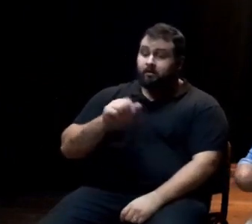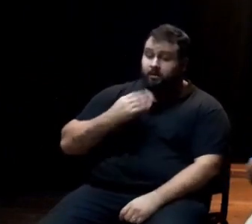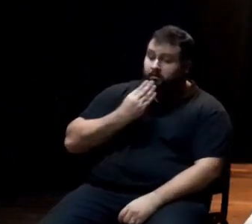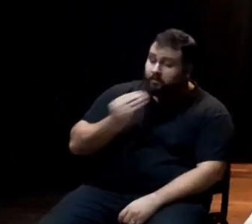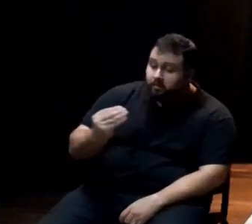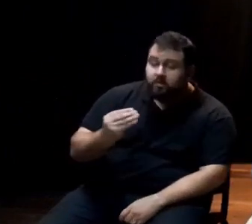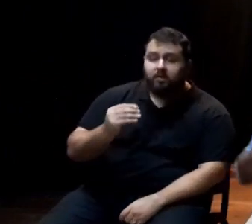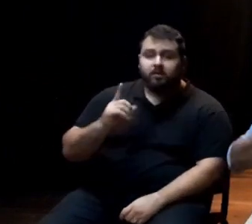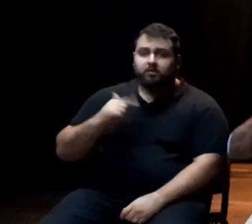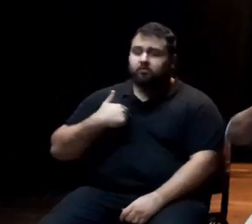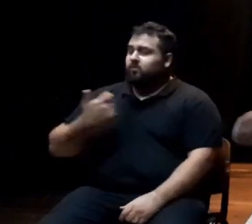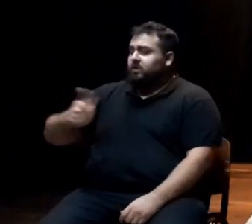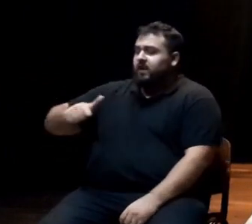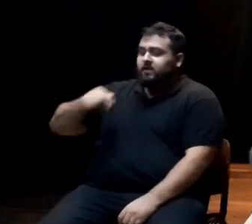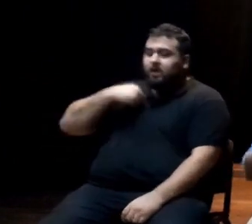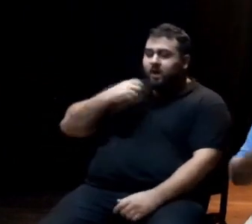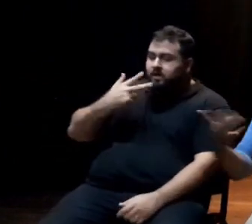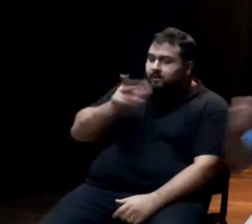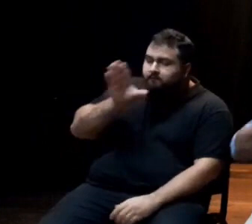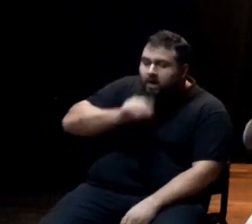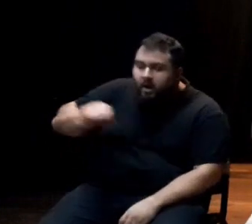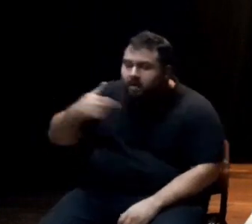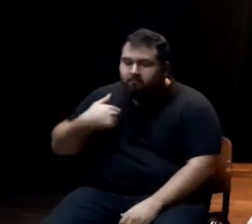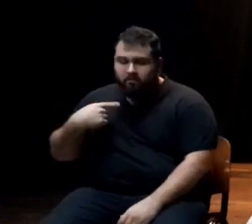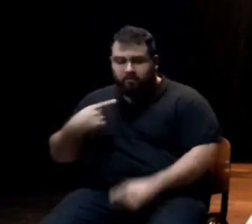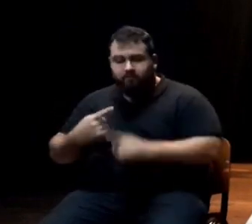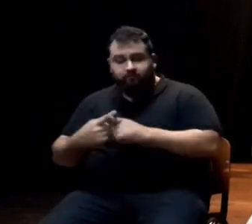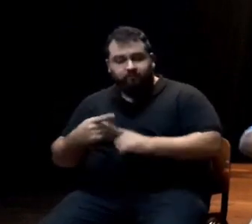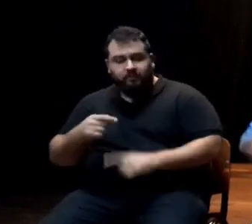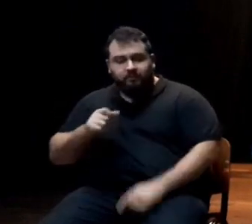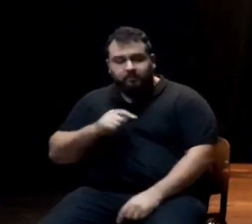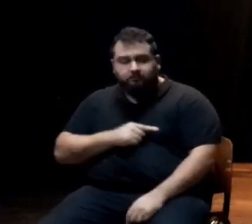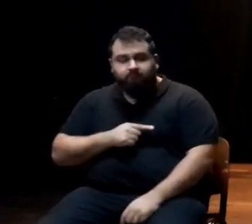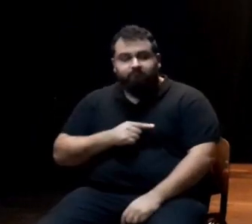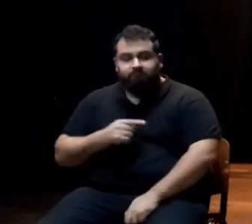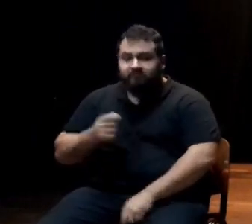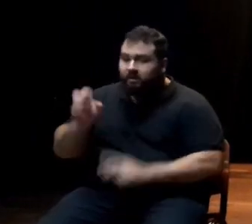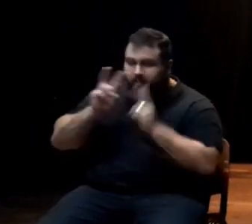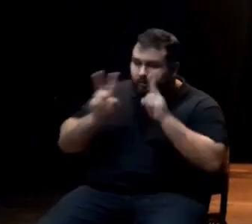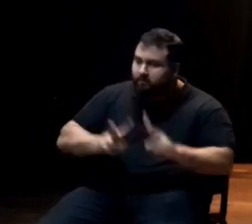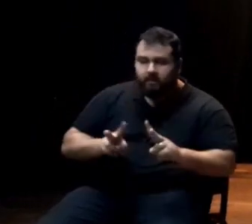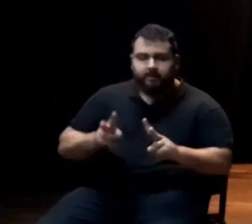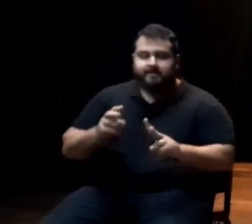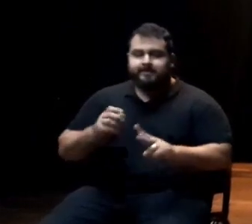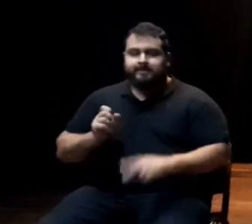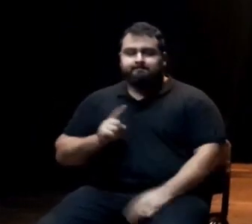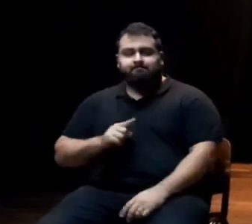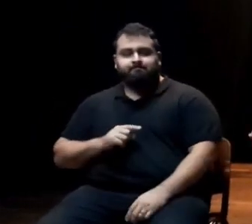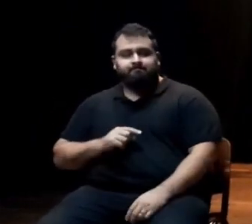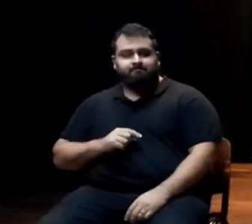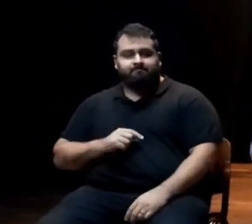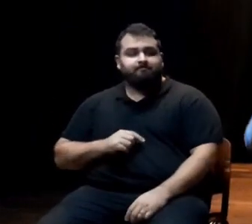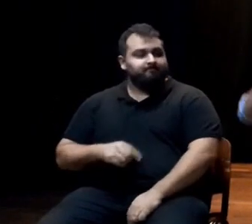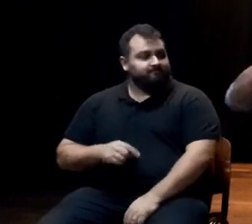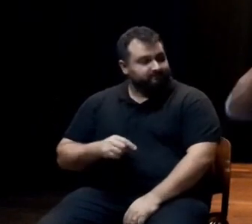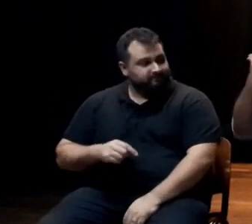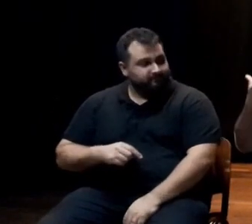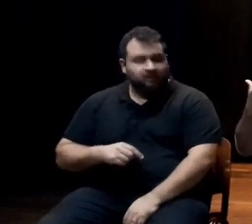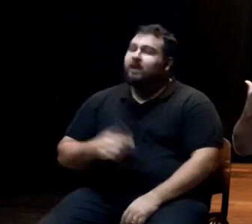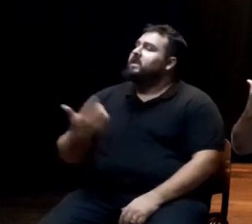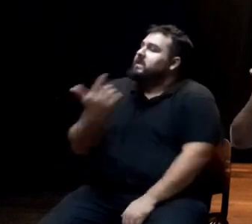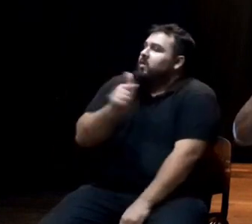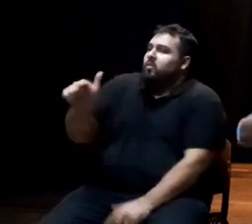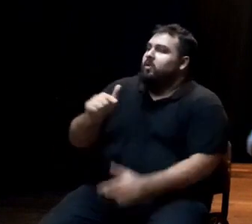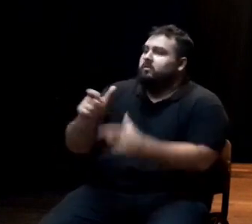está nesse lugar aqui de falar, por que você não vê? O Don Quixote, não, mas como assim? Ele já está num